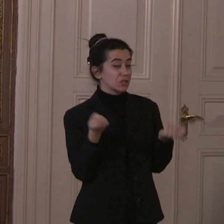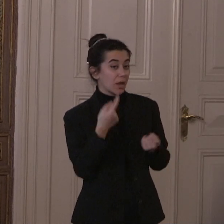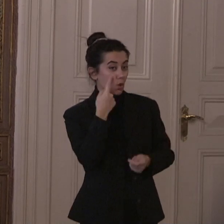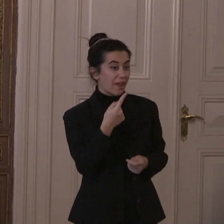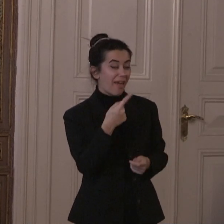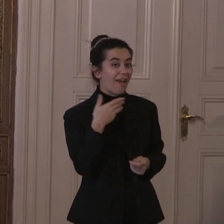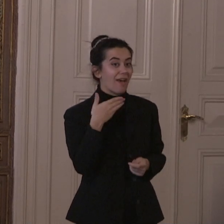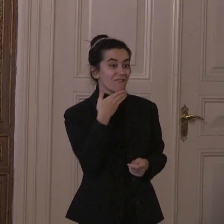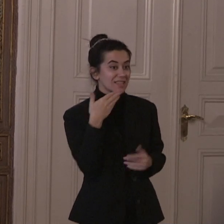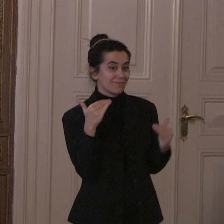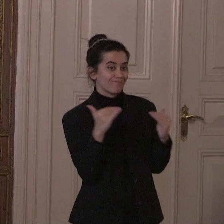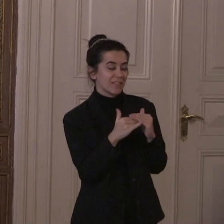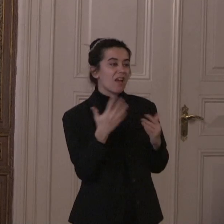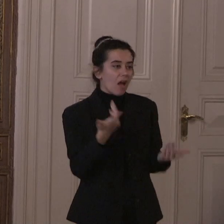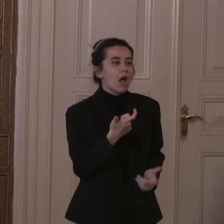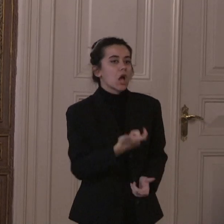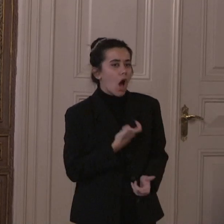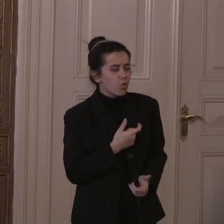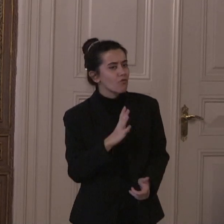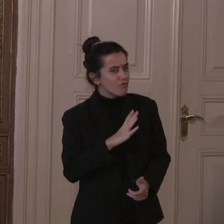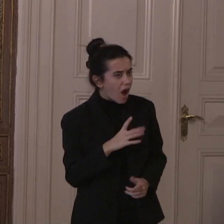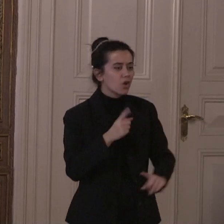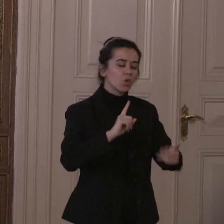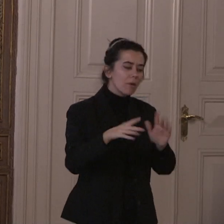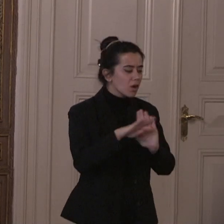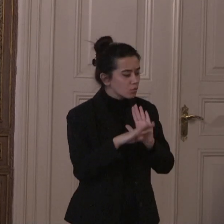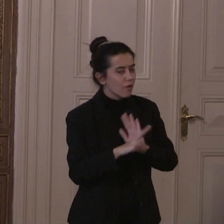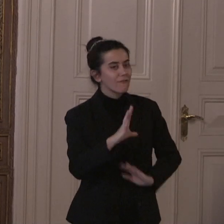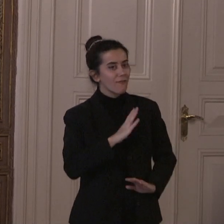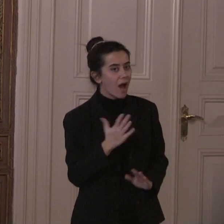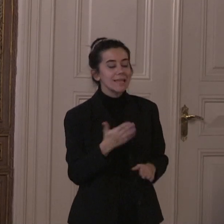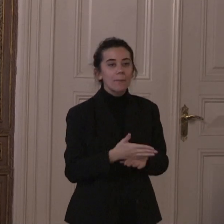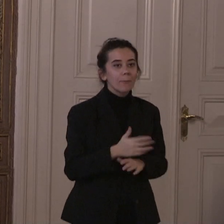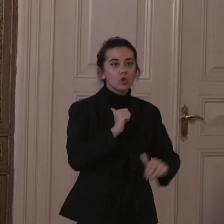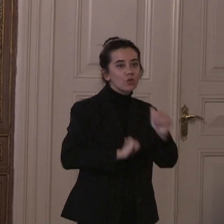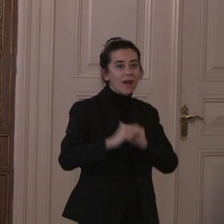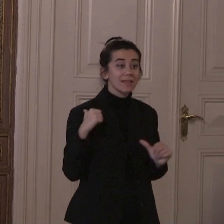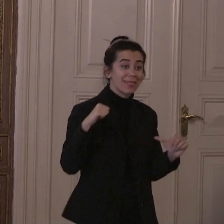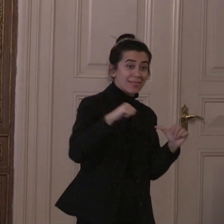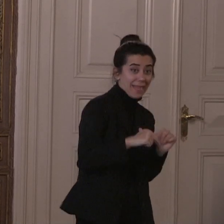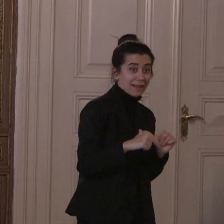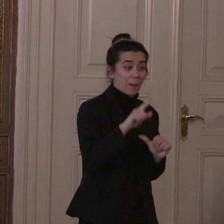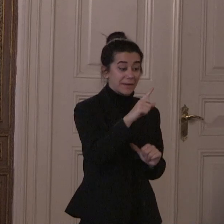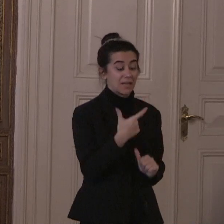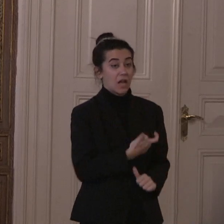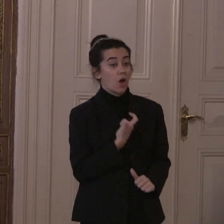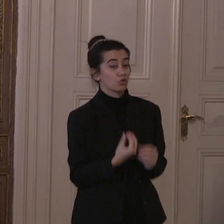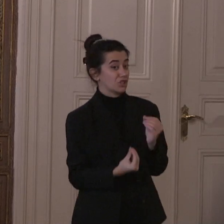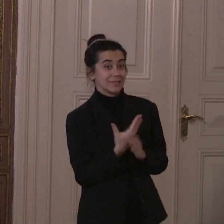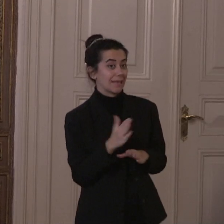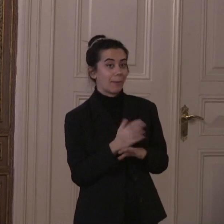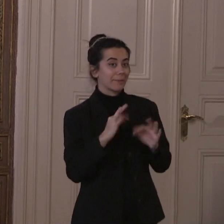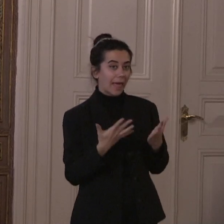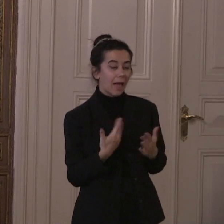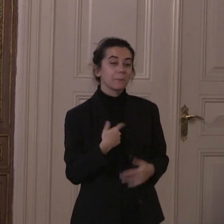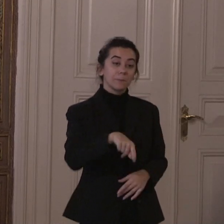yönergesi. Zaten yasa vardı, zaten yönetmelik vardı. Neden üniversitede tekrar böyle bir yönerge gereksin? Biz bu